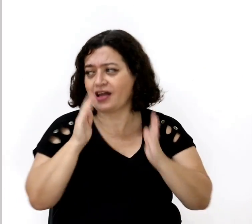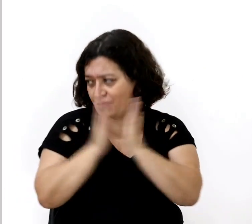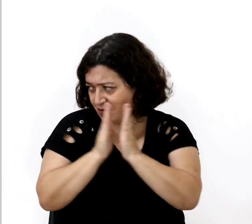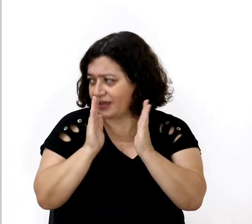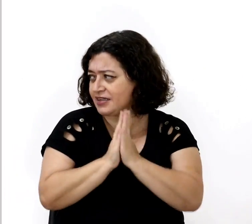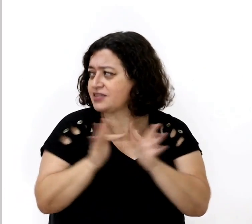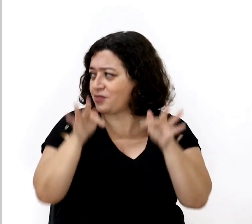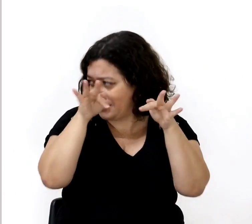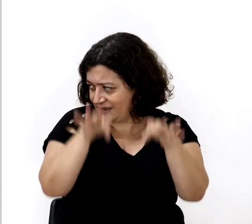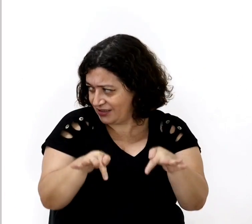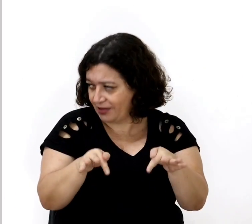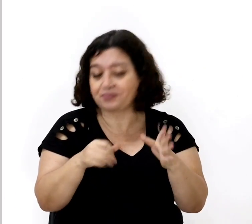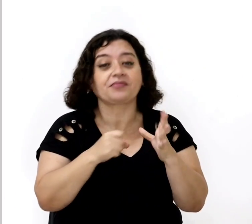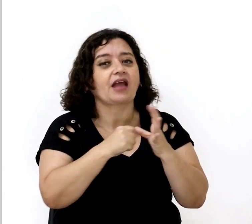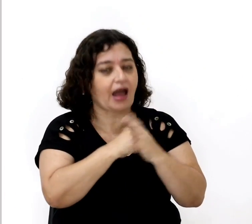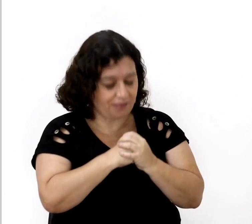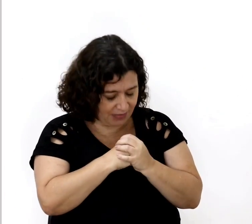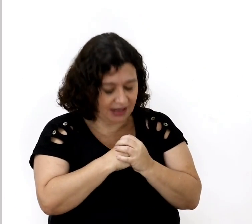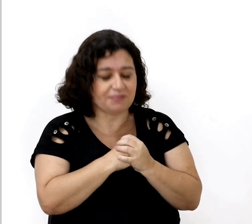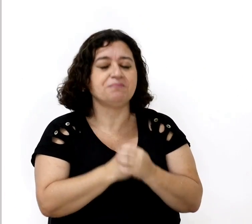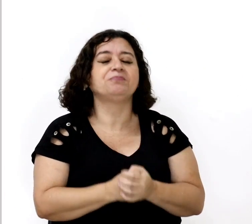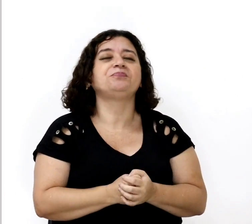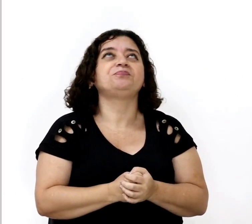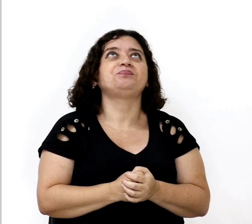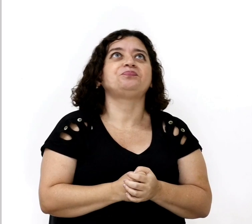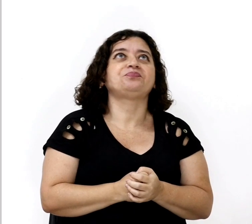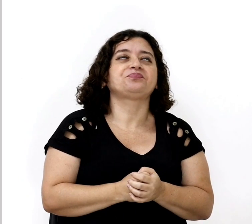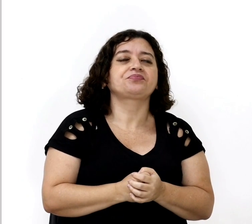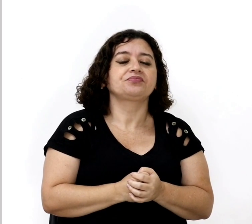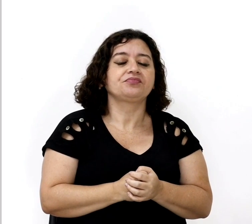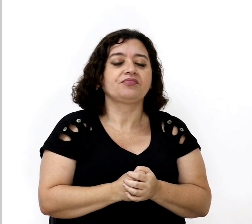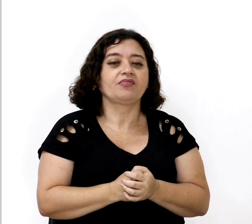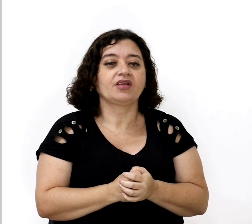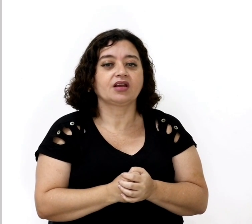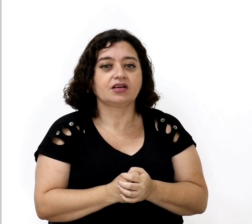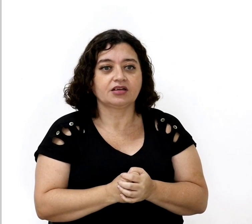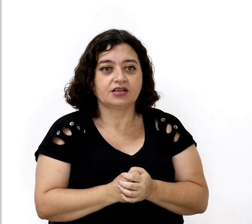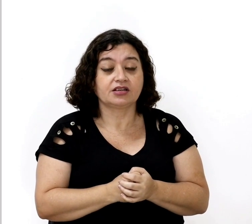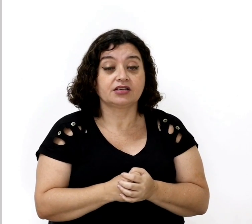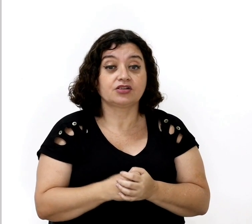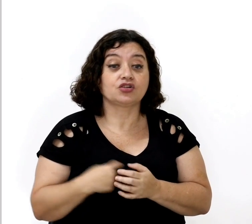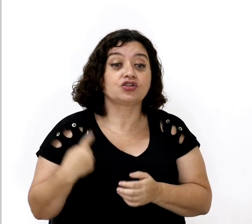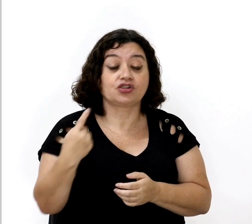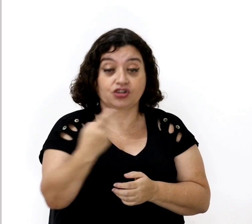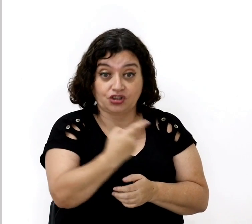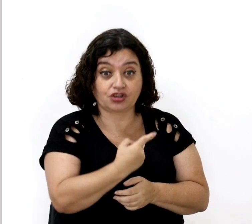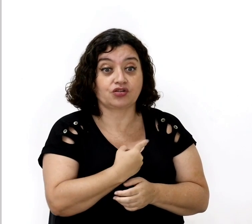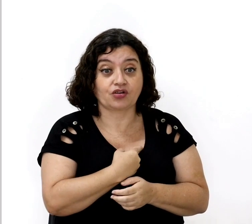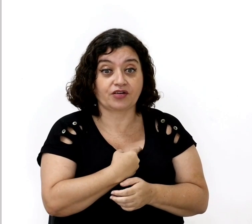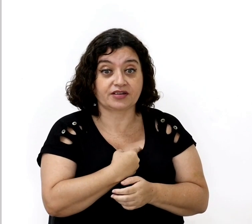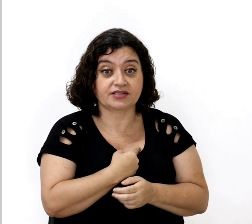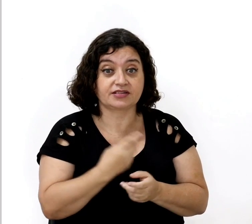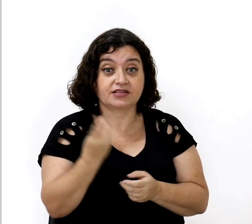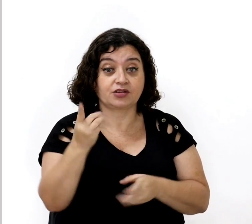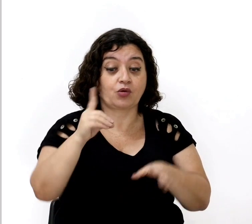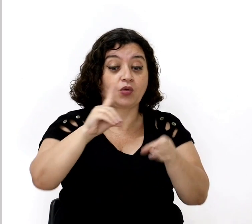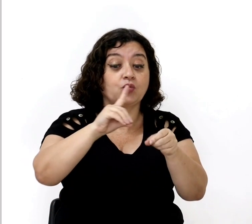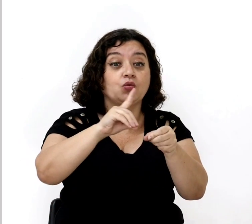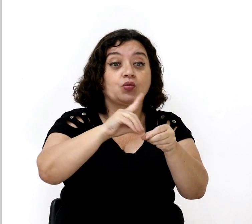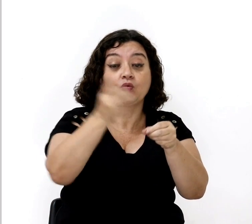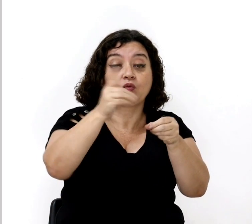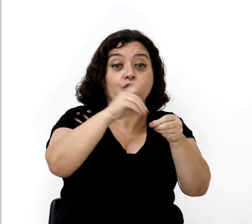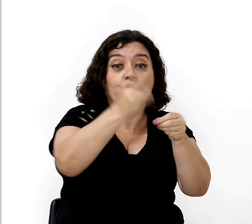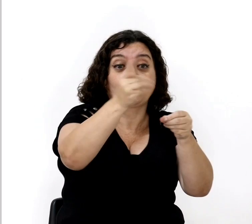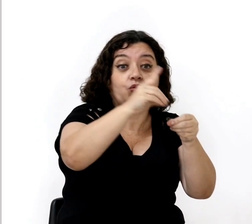faz essa oração para a gente encerrar? Amém, faço sim. Que nós sejamos como